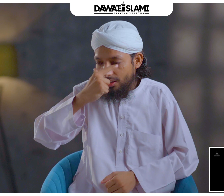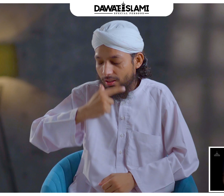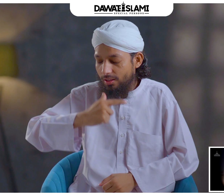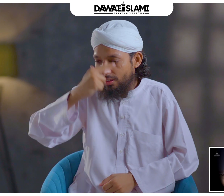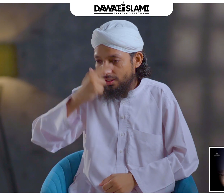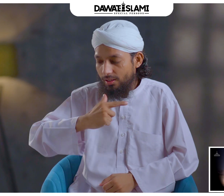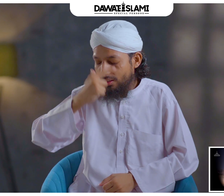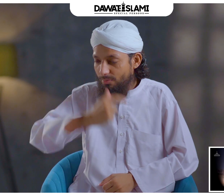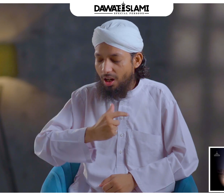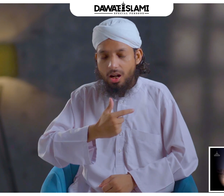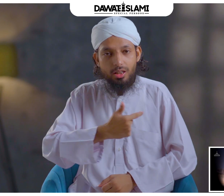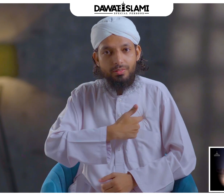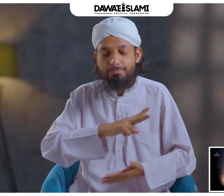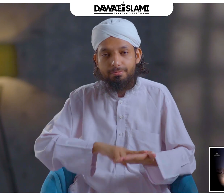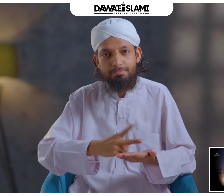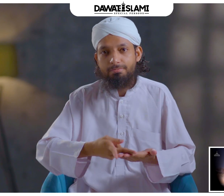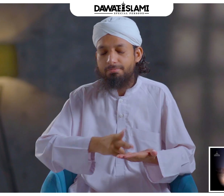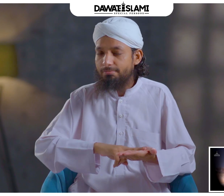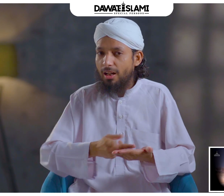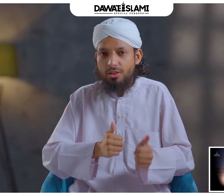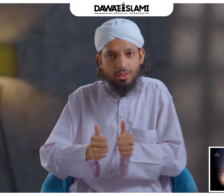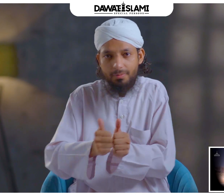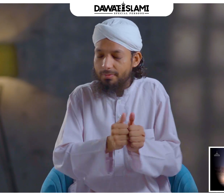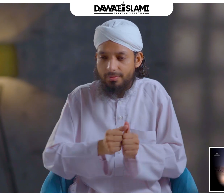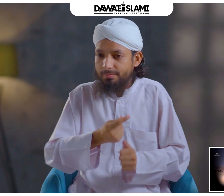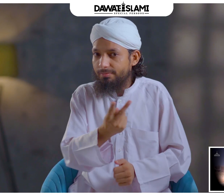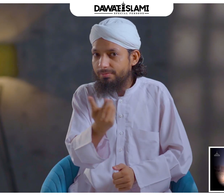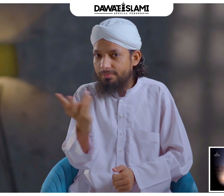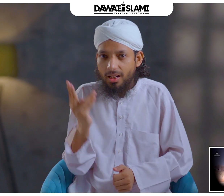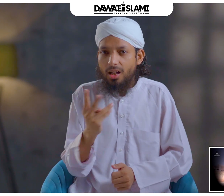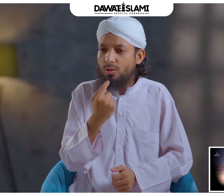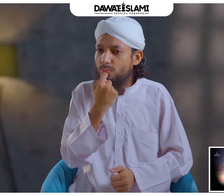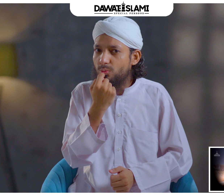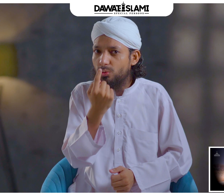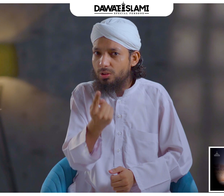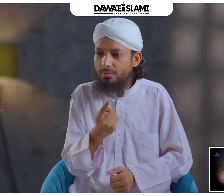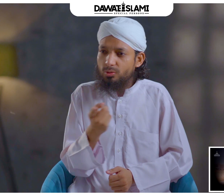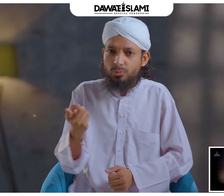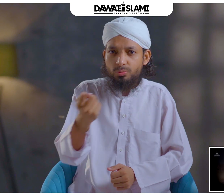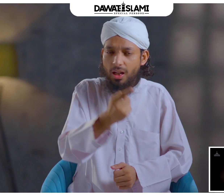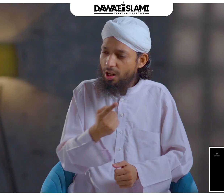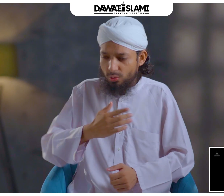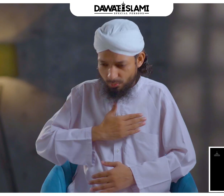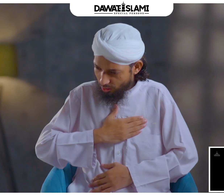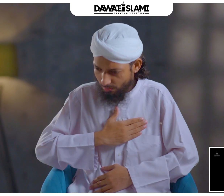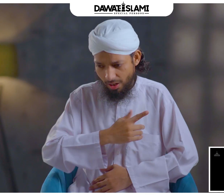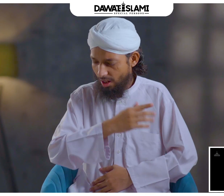حضرت ابوذر کے اس جواب پر صحابہ کرام آپ دیدہ ہو گئے اور ان کا اضطراب بڑھ گیا۔ صحابہ نے بڑی لجاجت کے ساتھ